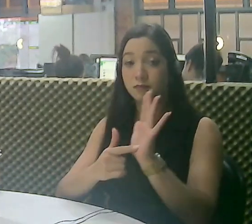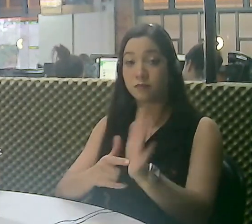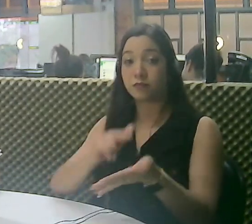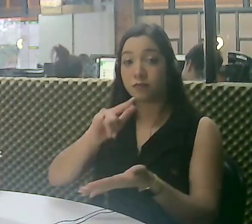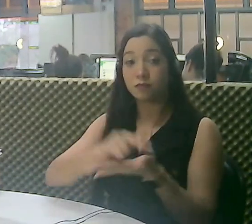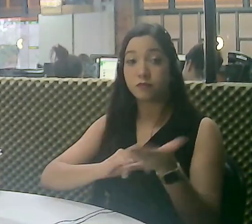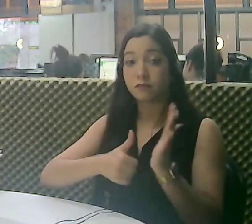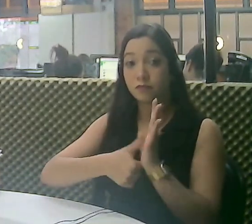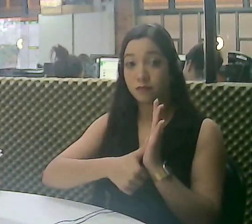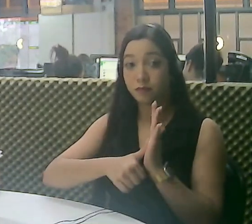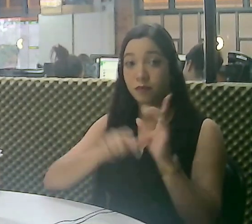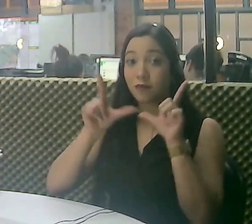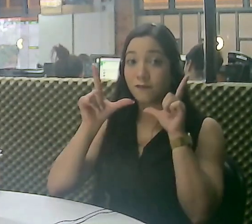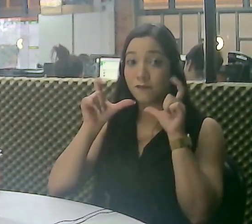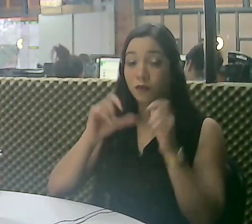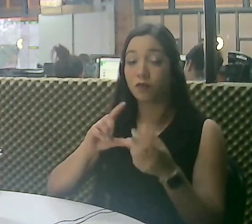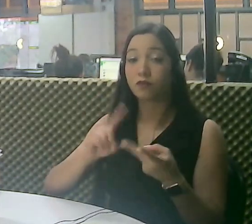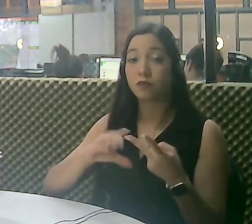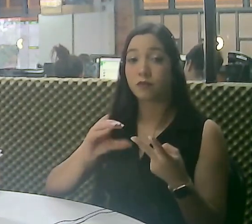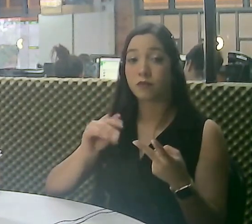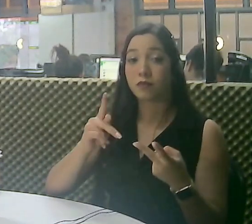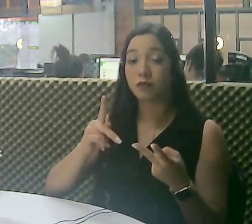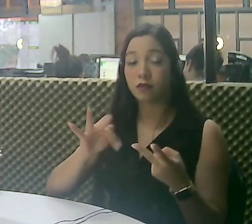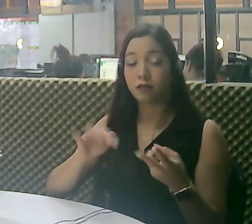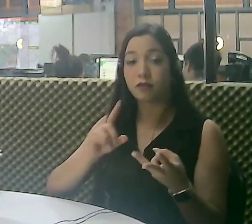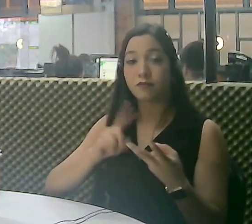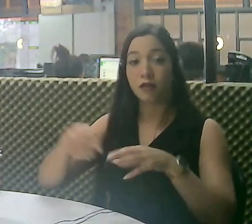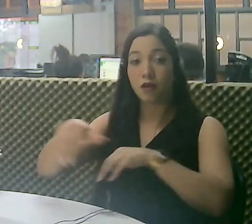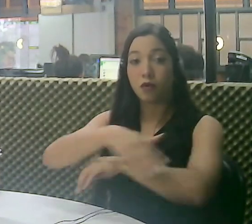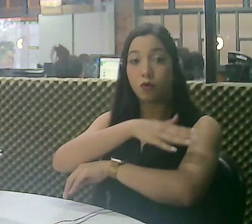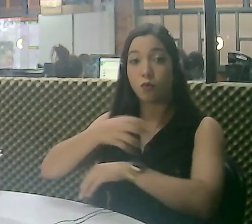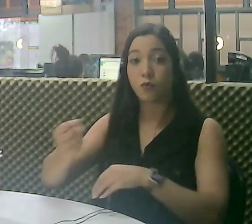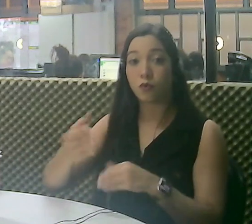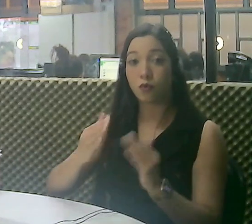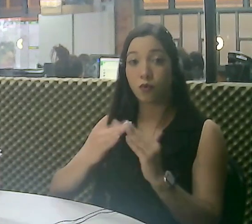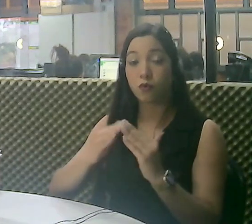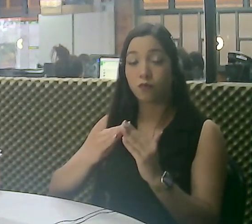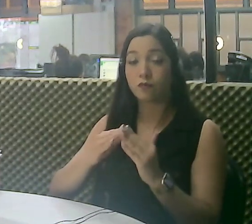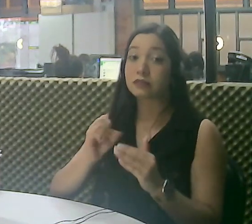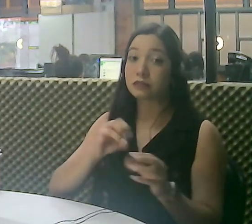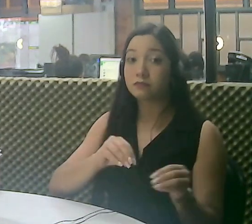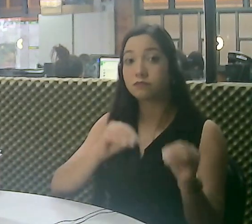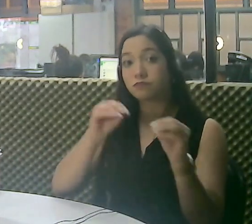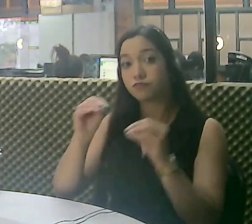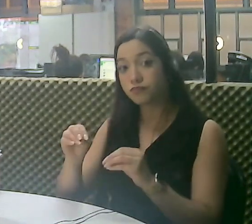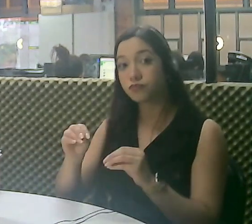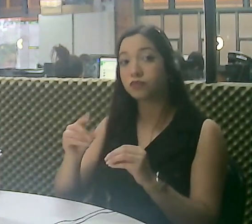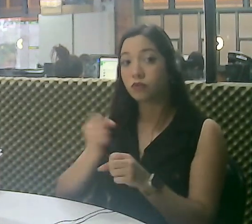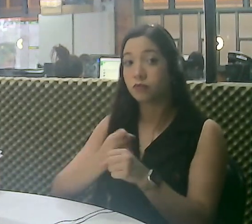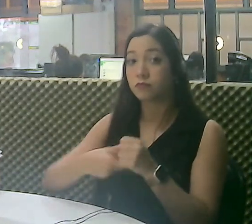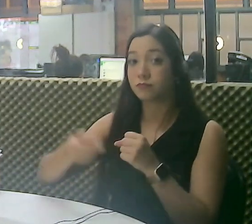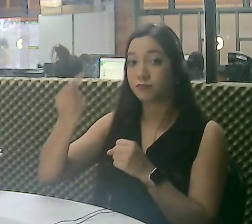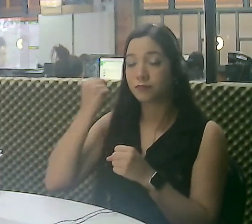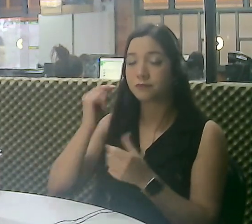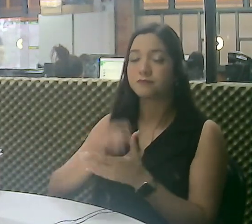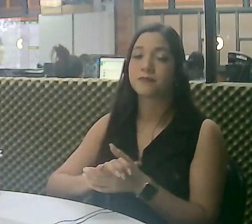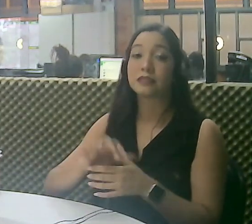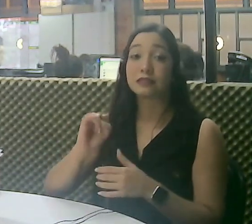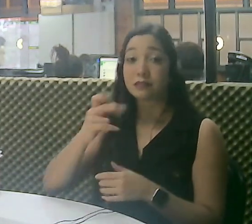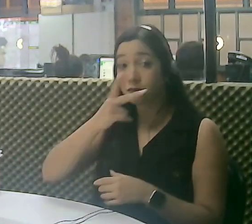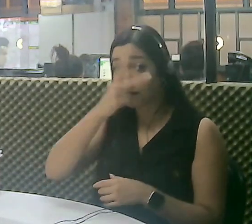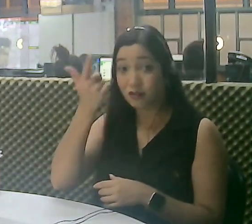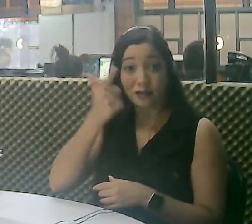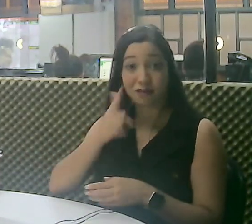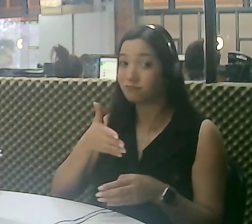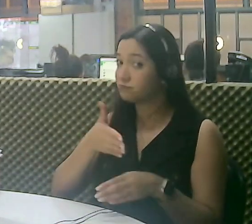de identificação com foto, CPF e comprovante de endereço recente, caso tenha se mudado no último ano. Se a pessoa não